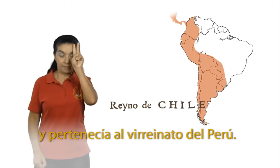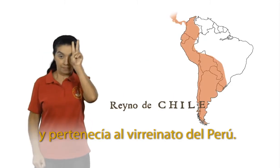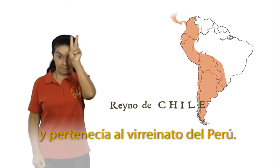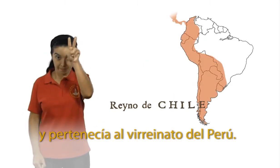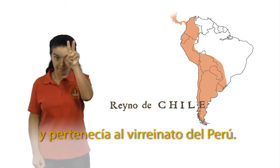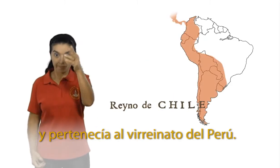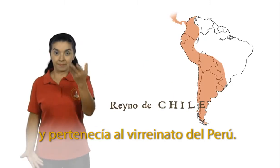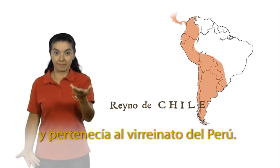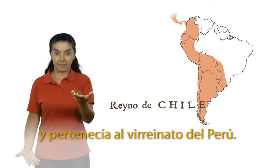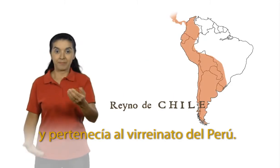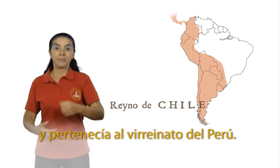del Perú.